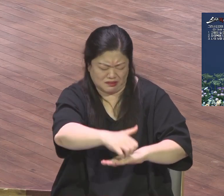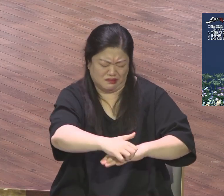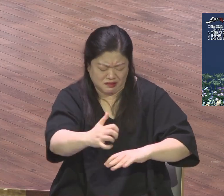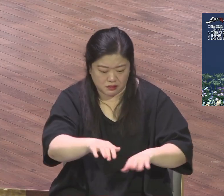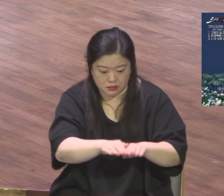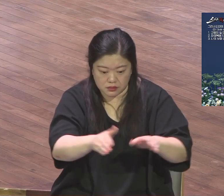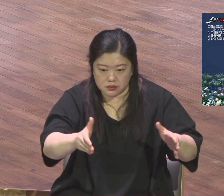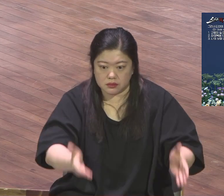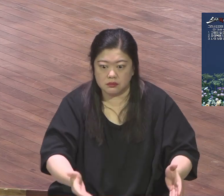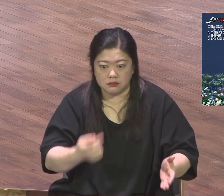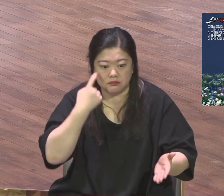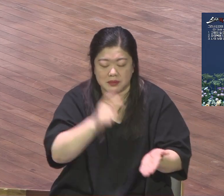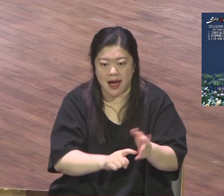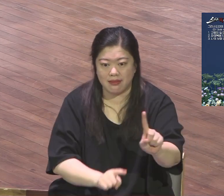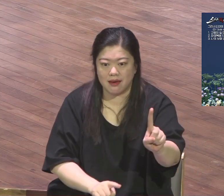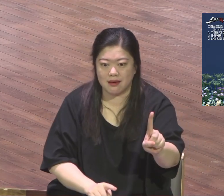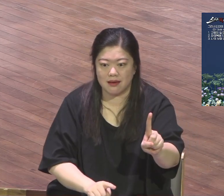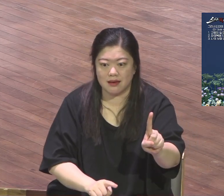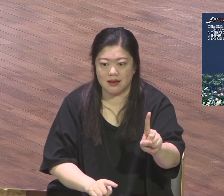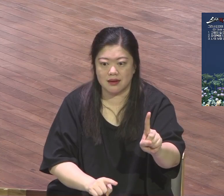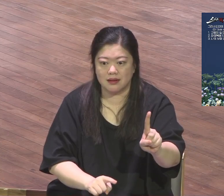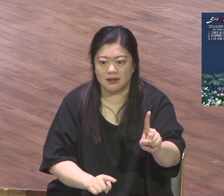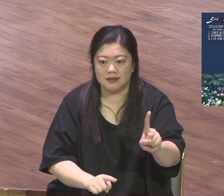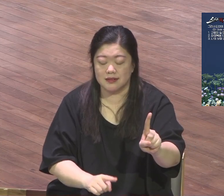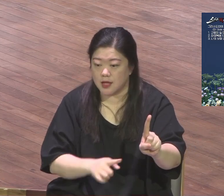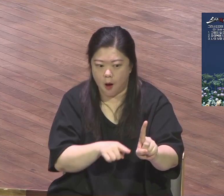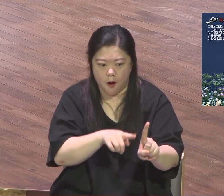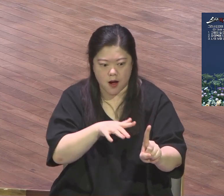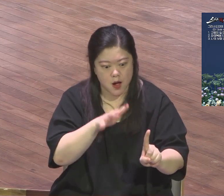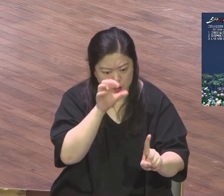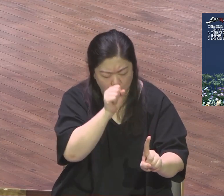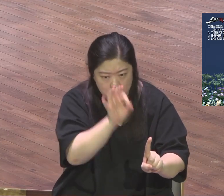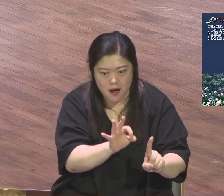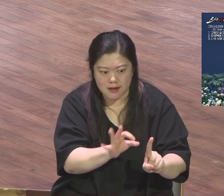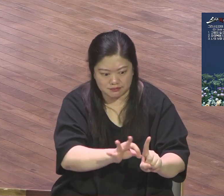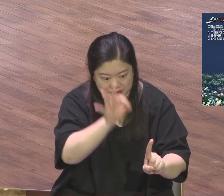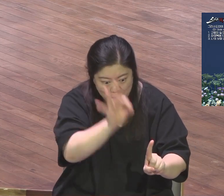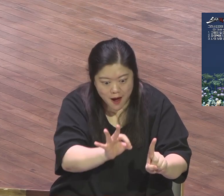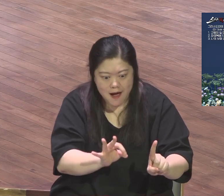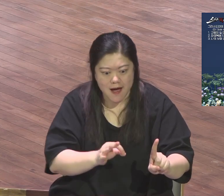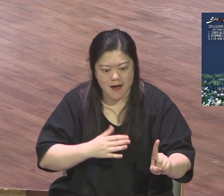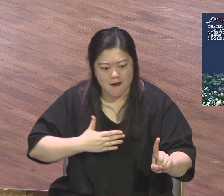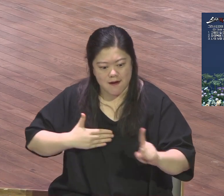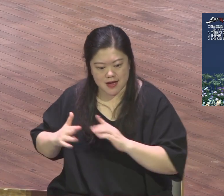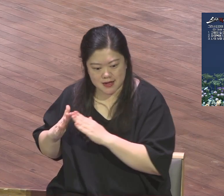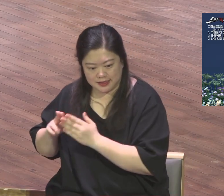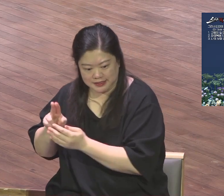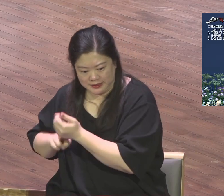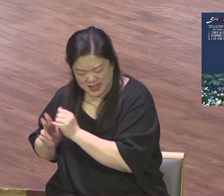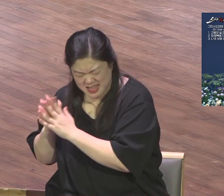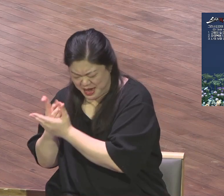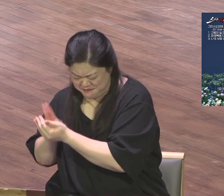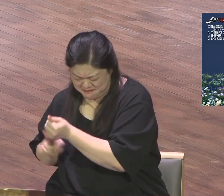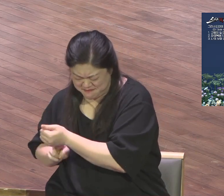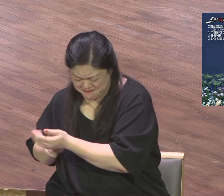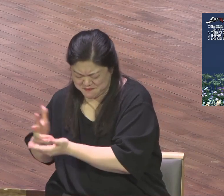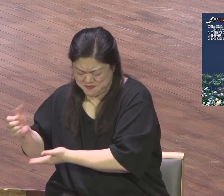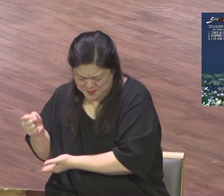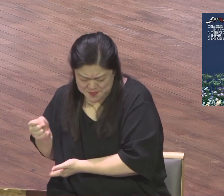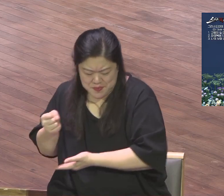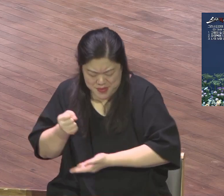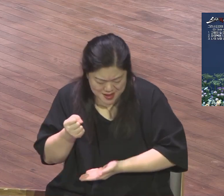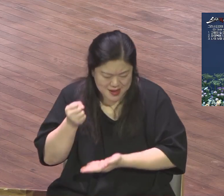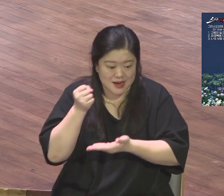다른 것과 비교될 수 없는, 이거는 다른 것과 도저히 값을 매기거나 비교해서 평가할 수